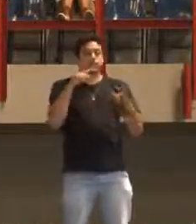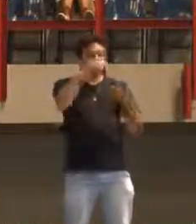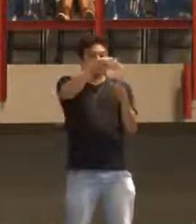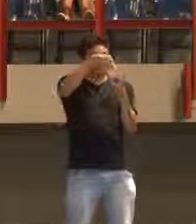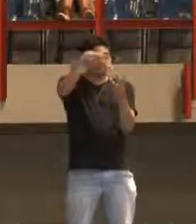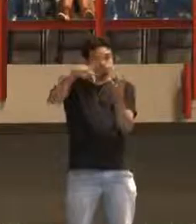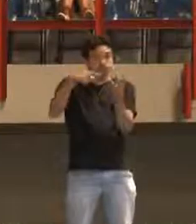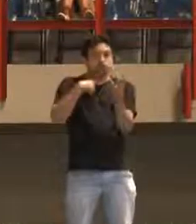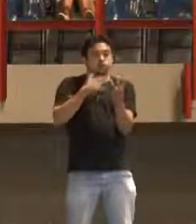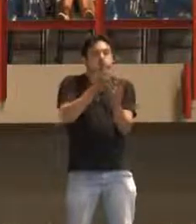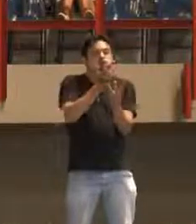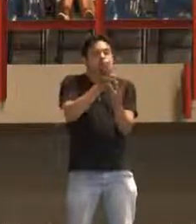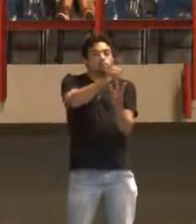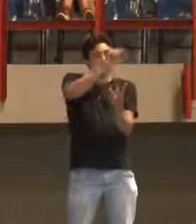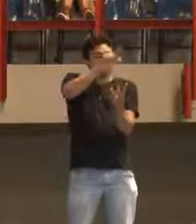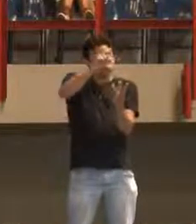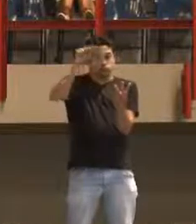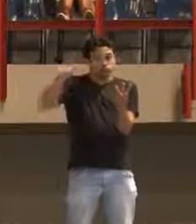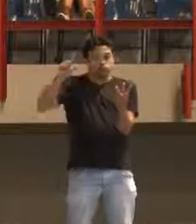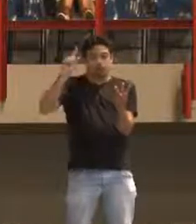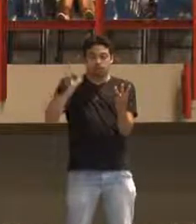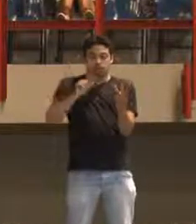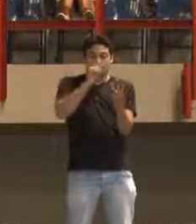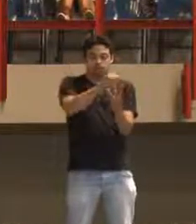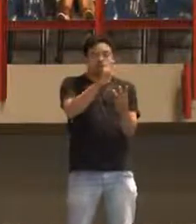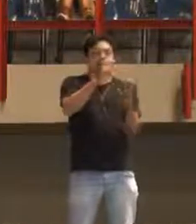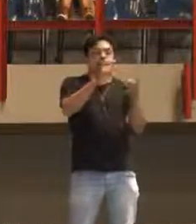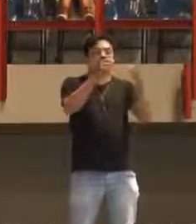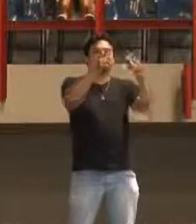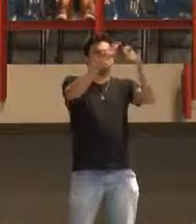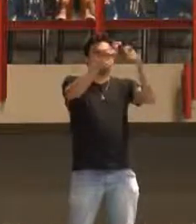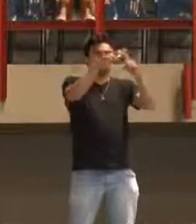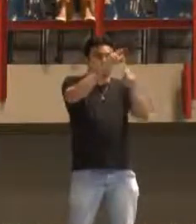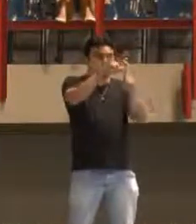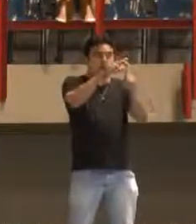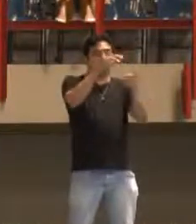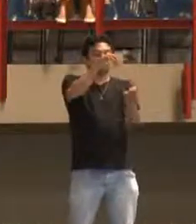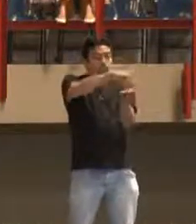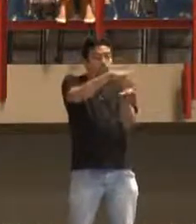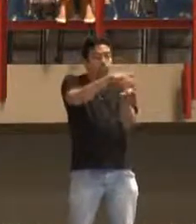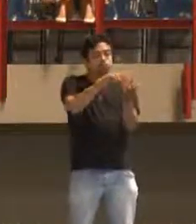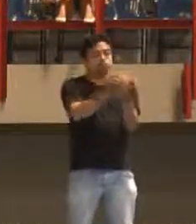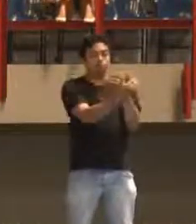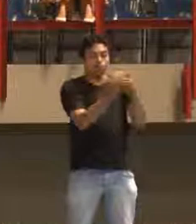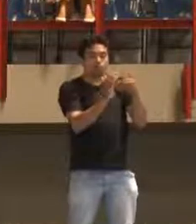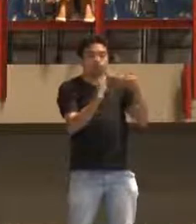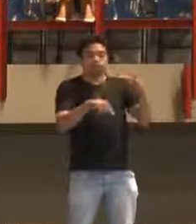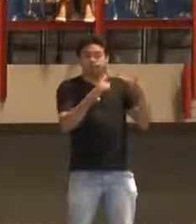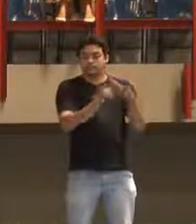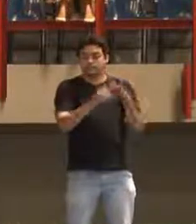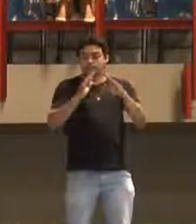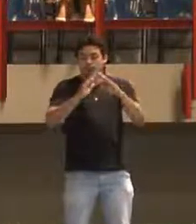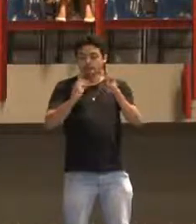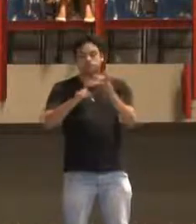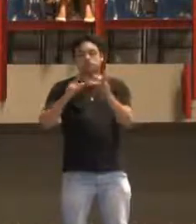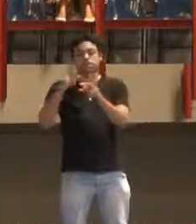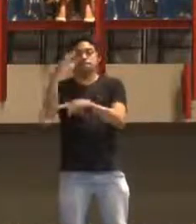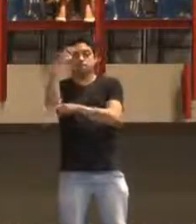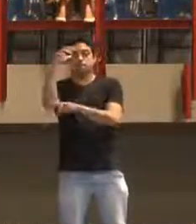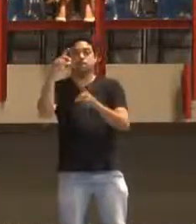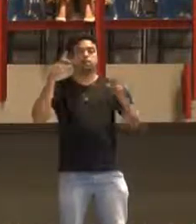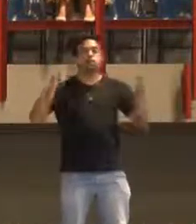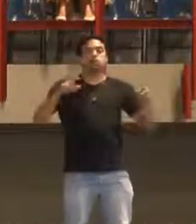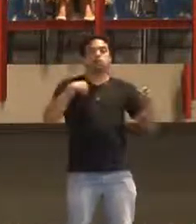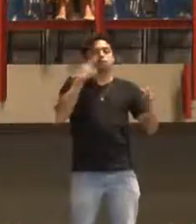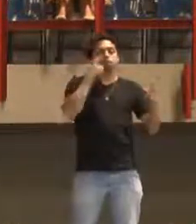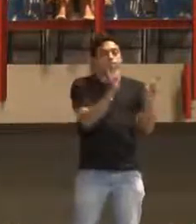São as três coisas que eu vou ter que escolher, né? Fundo, casa e palmeira. Tudo bem isso? Então, olha só, essa questão está começando igual as outras. Primeiro eu vou colocar